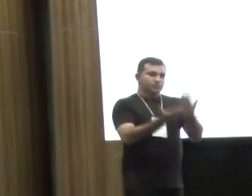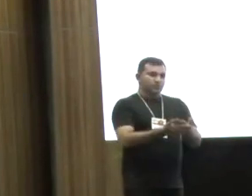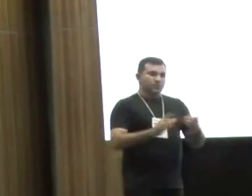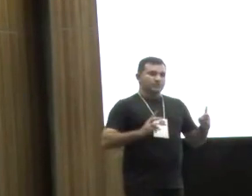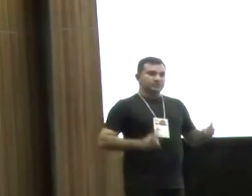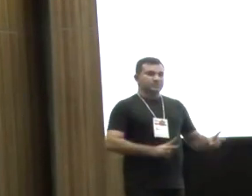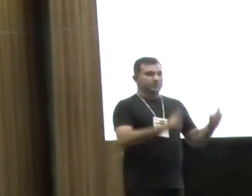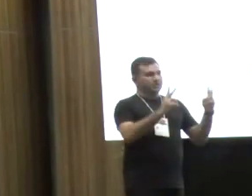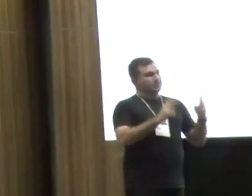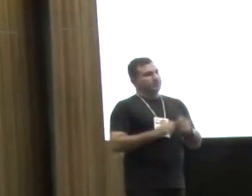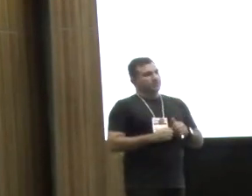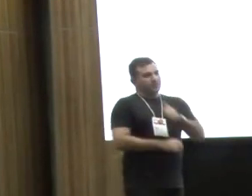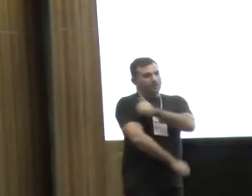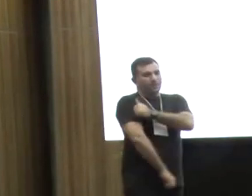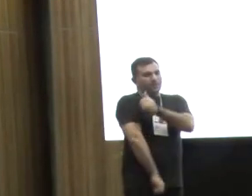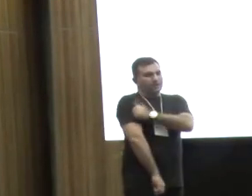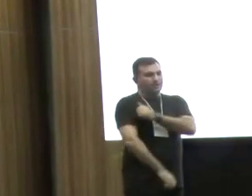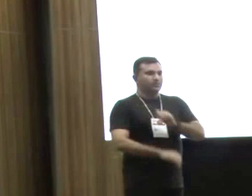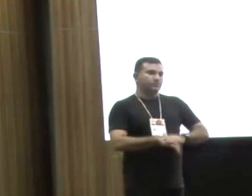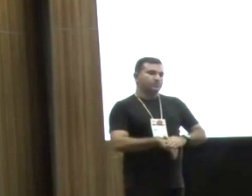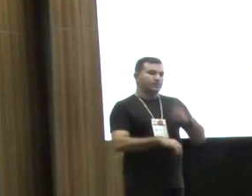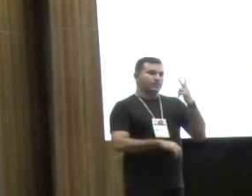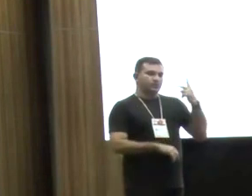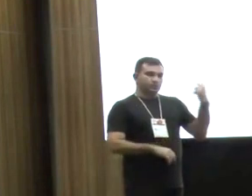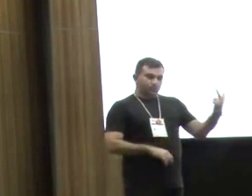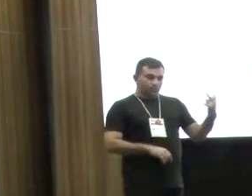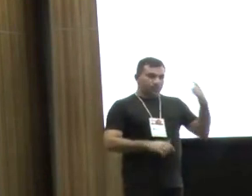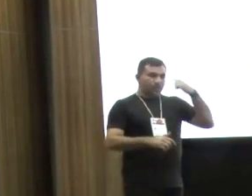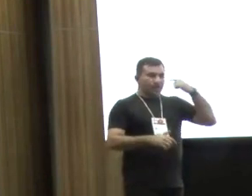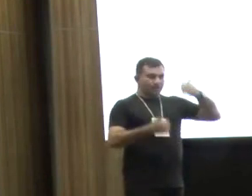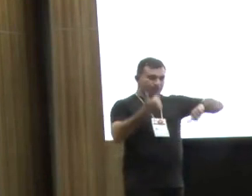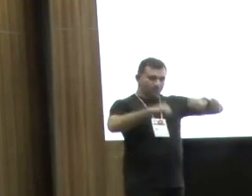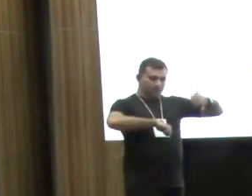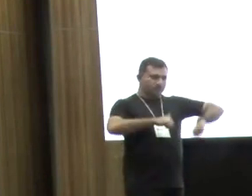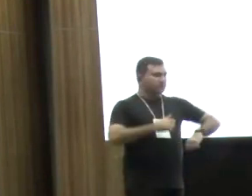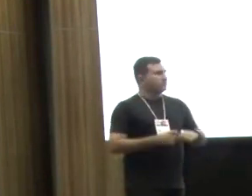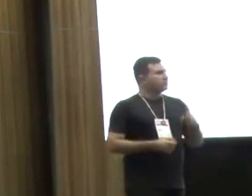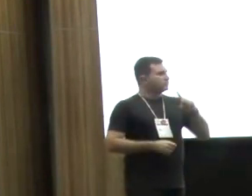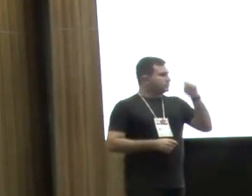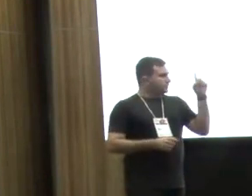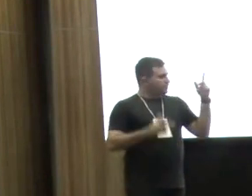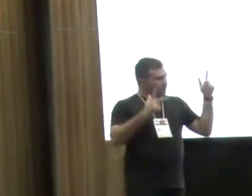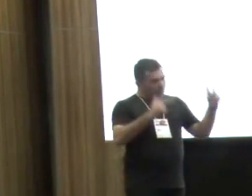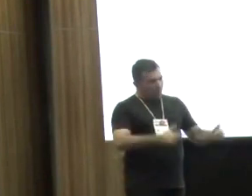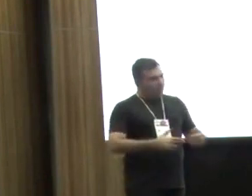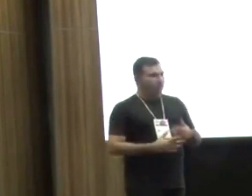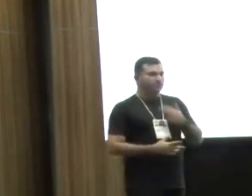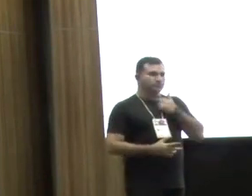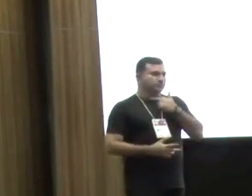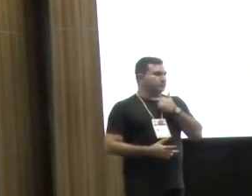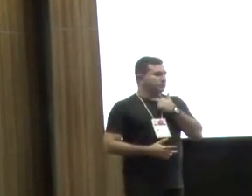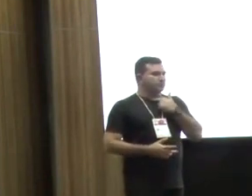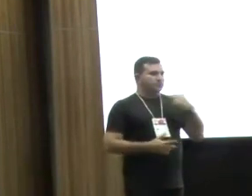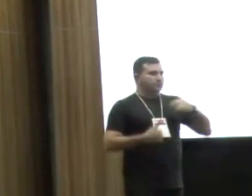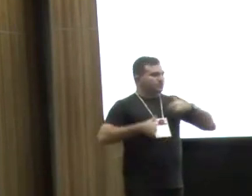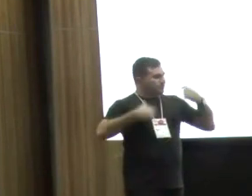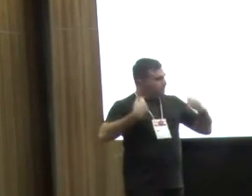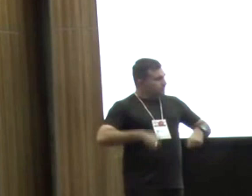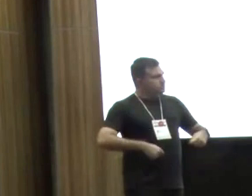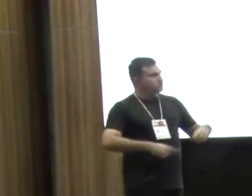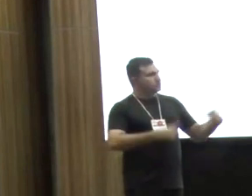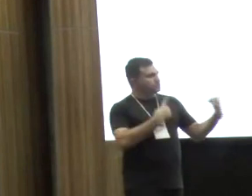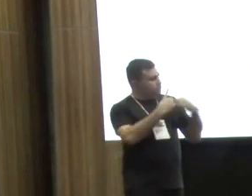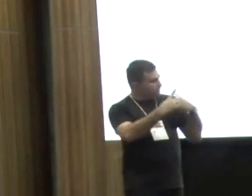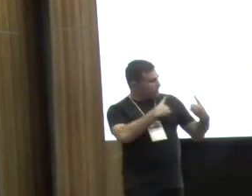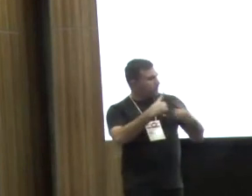nenhum aluno seja submetido a mais de 2 avaliações no mesmo dia. E para isso eu tenho que ter uma capacidade de